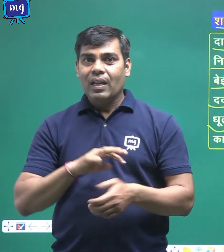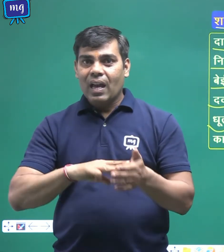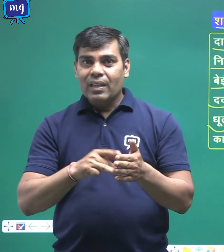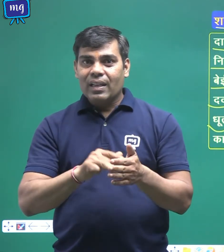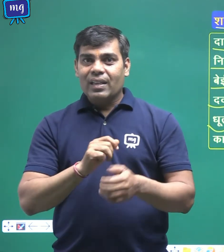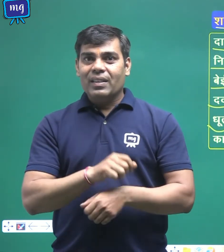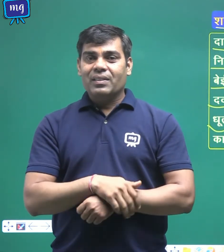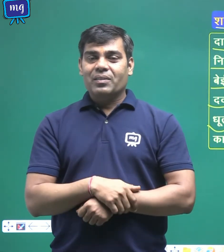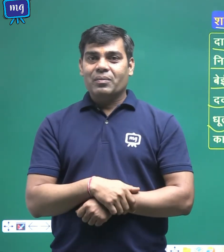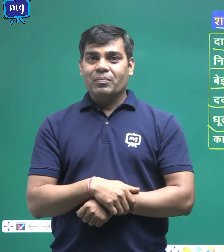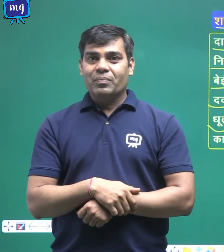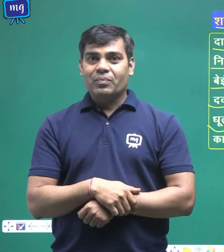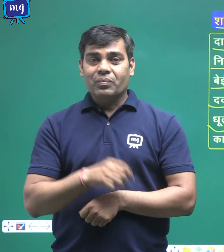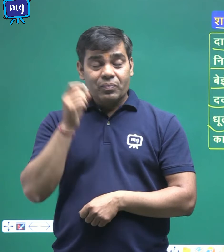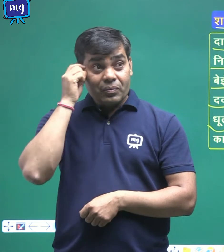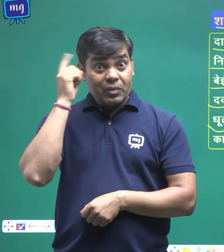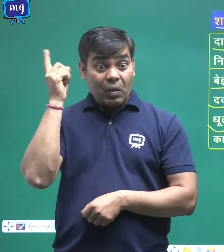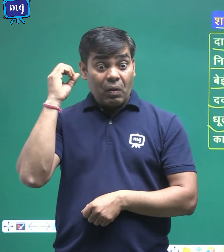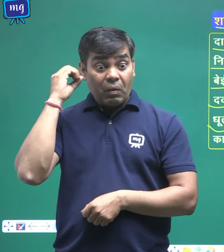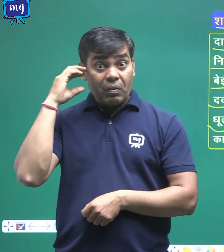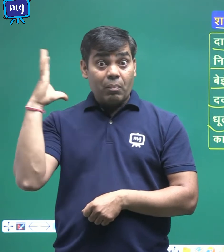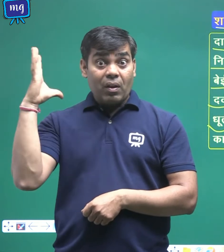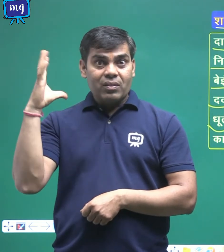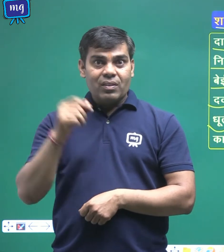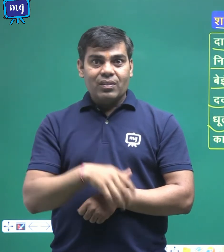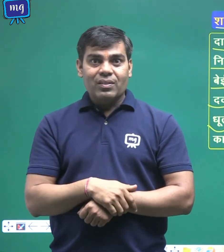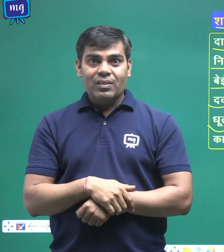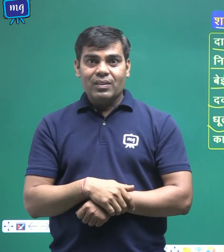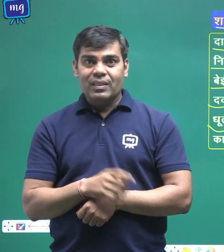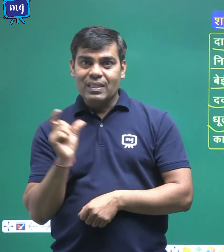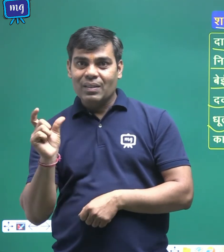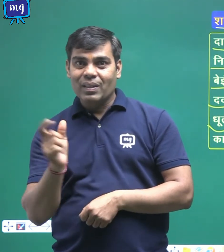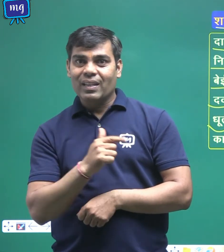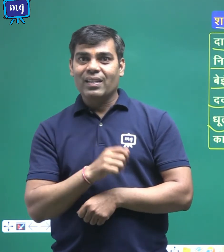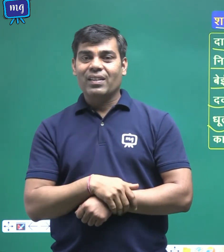अर्थ है चालाक। शब्द है